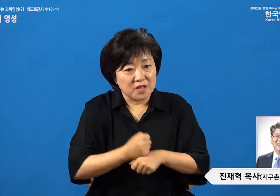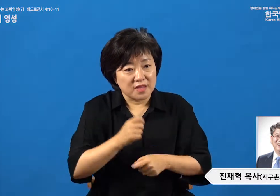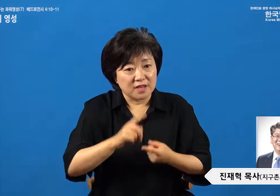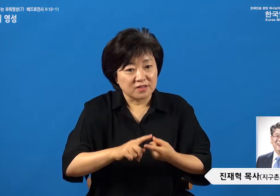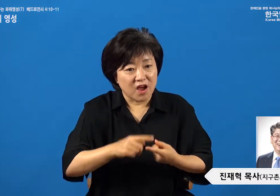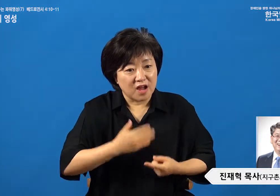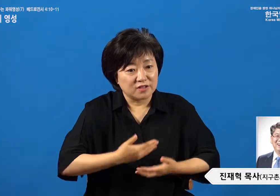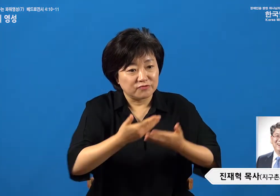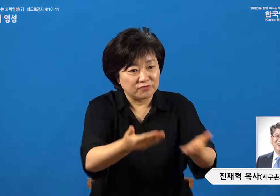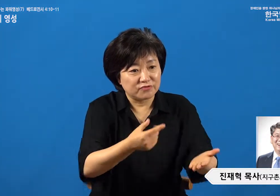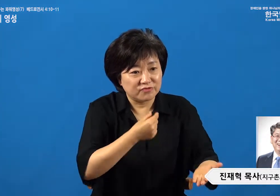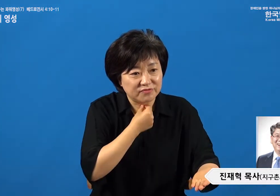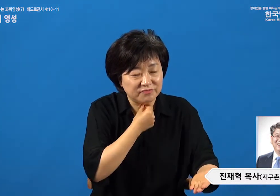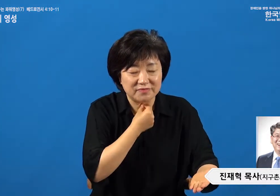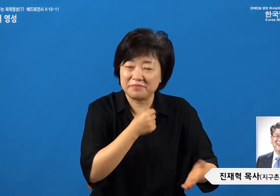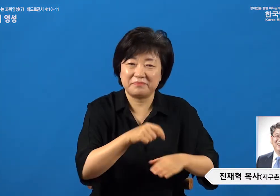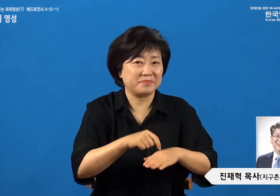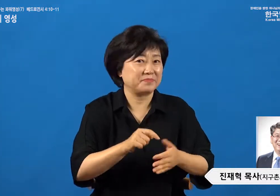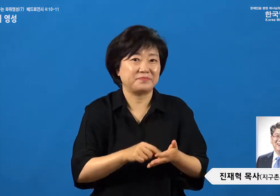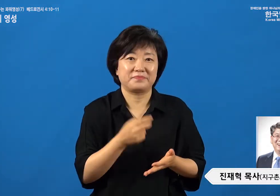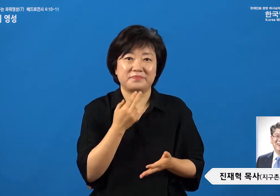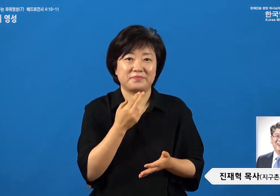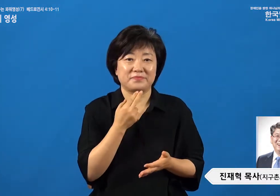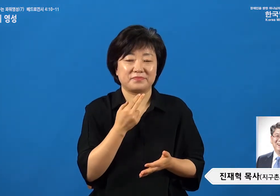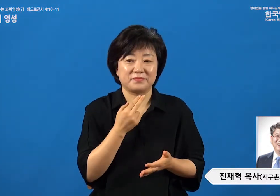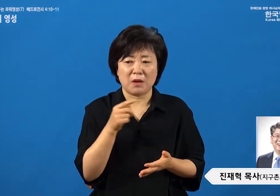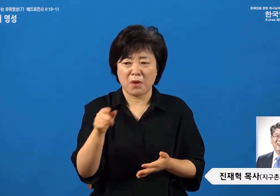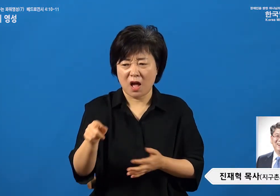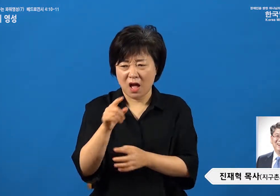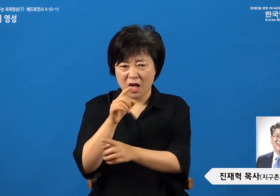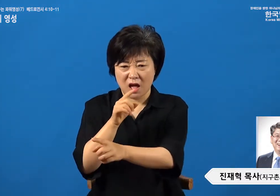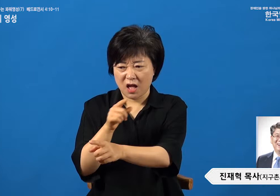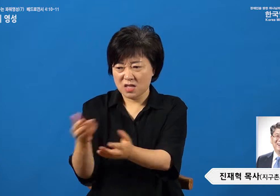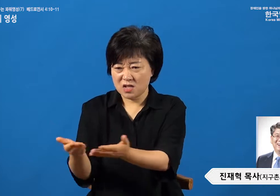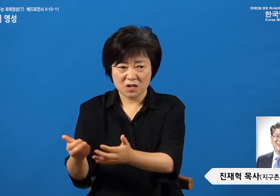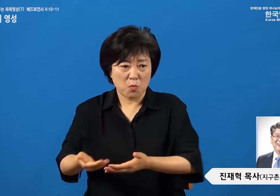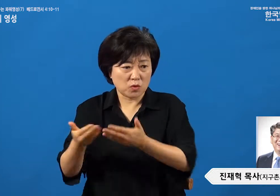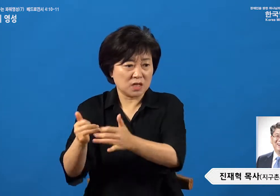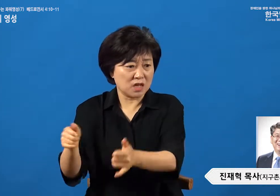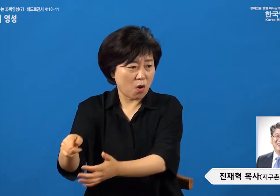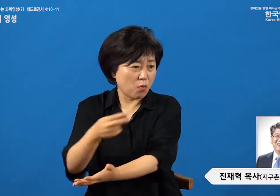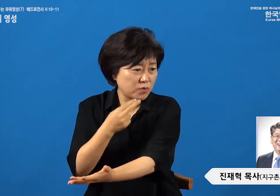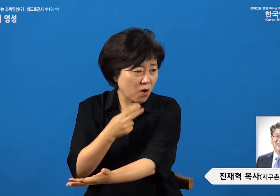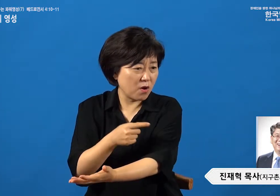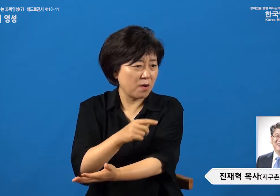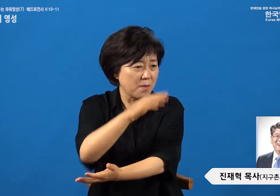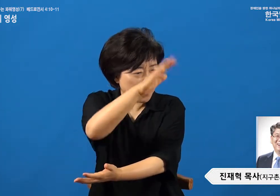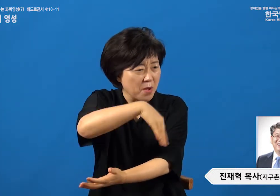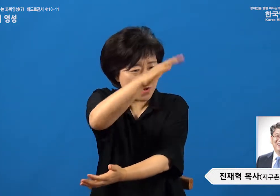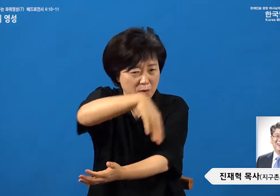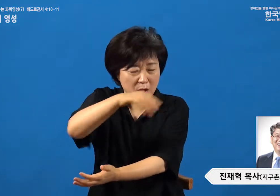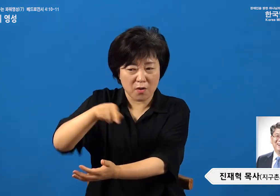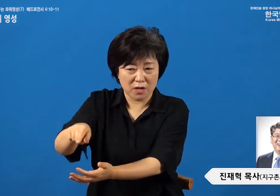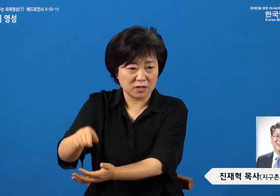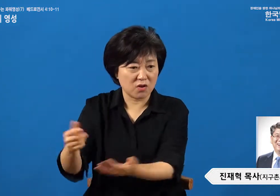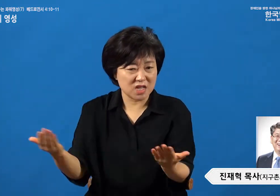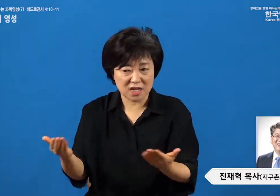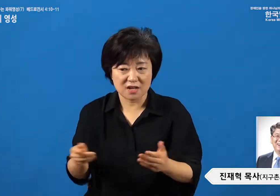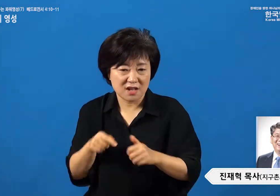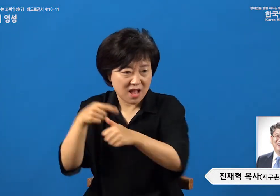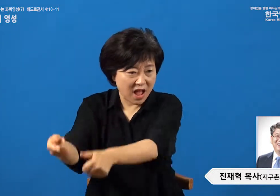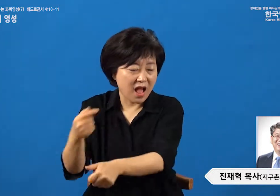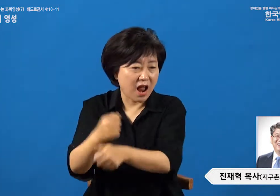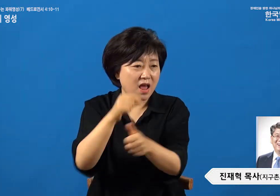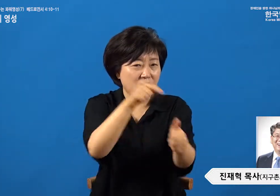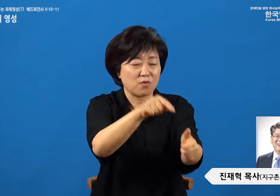없습니다. 뭔가 안 되는 사역에 더 많은 사역자가 필요해서 오늘 봉사의 영성을 설교하고 있지